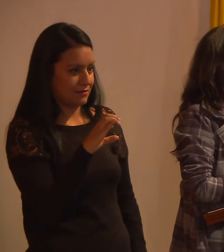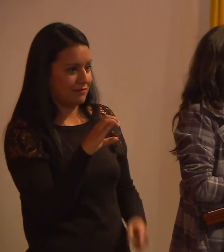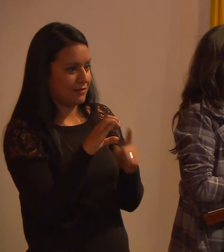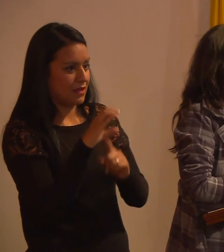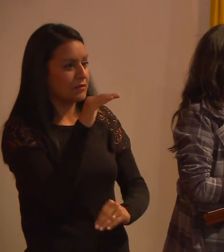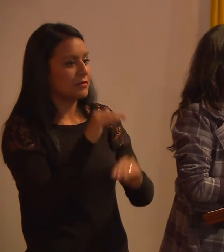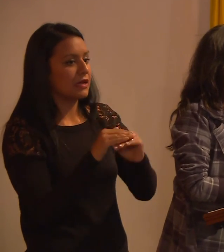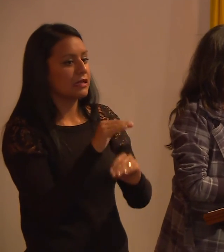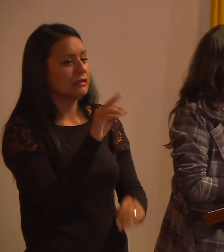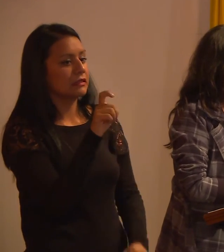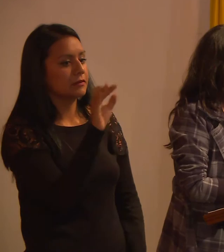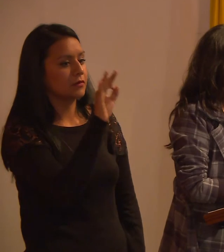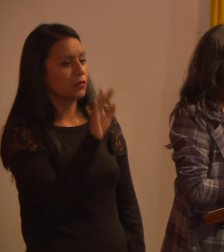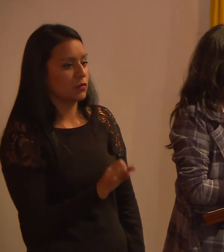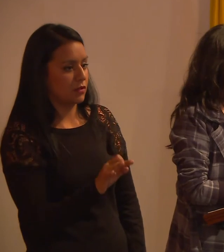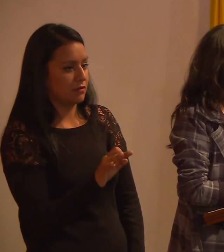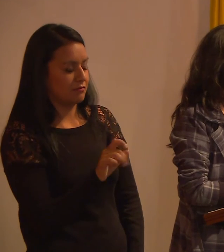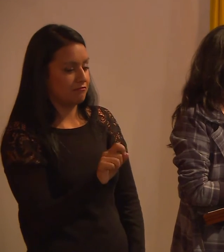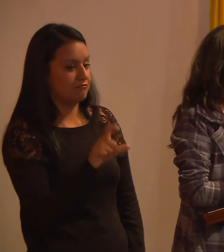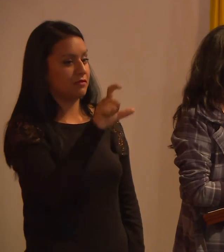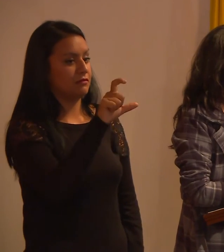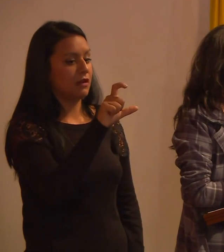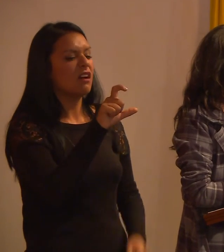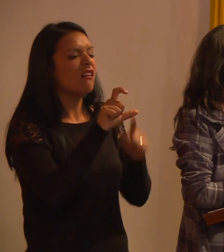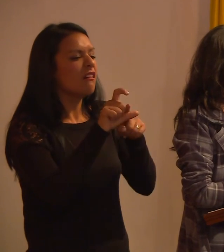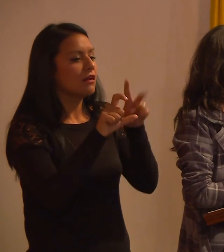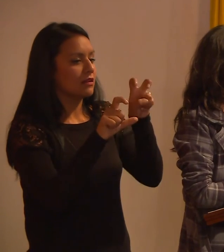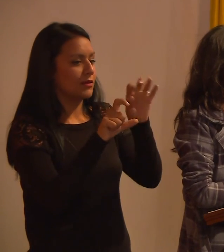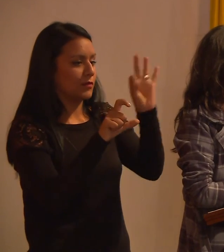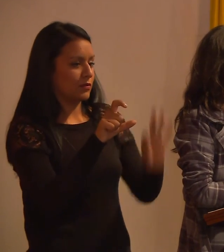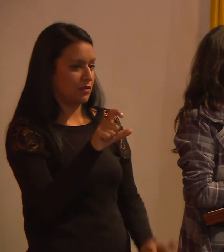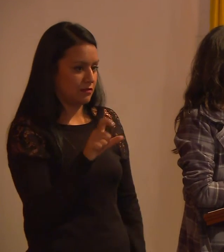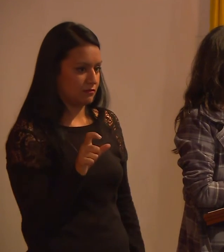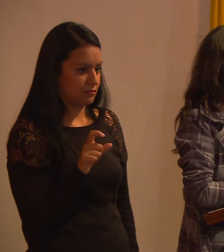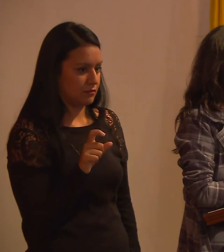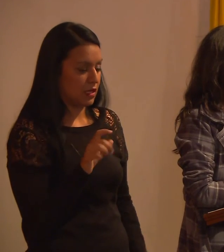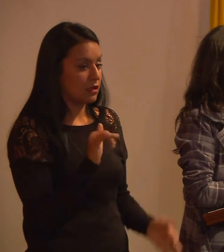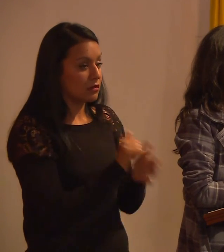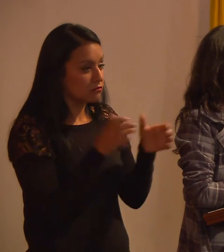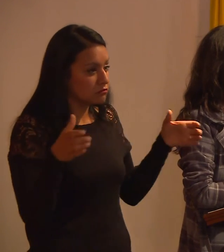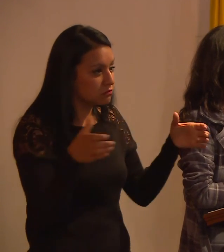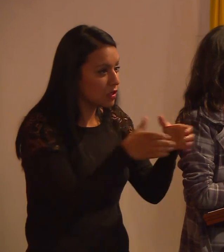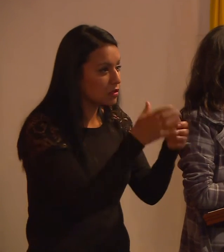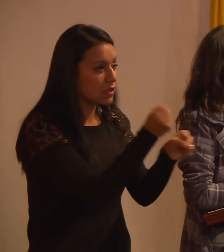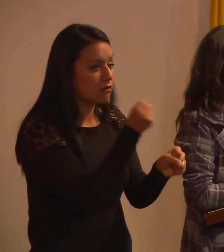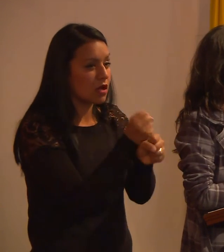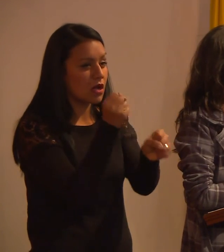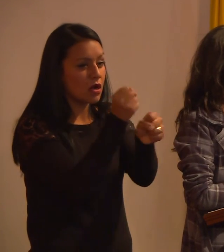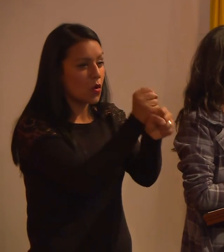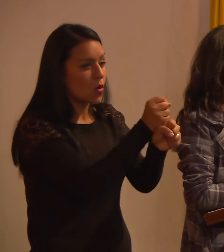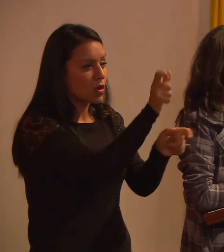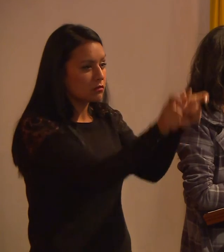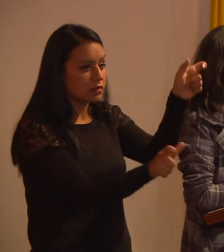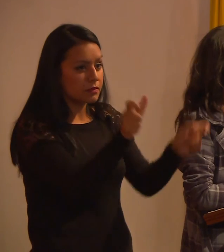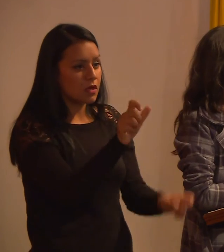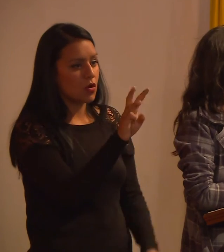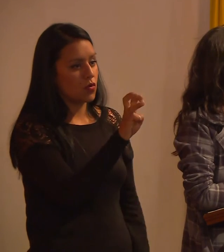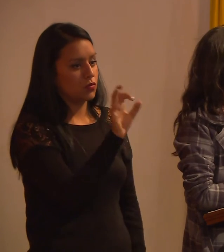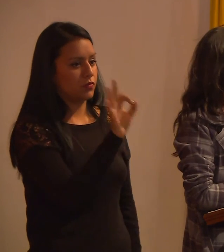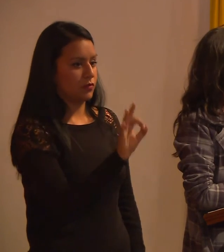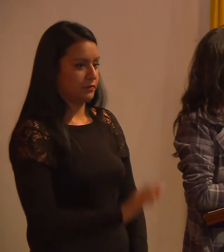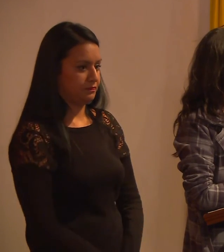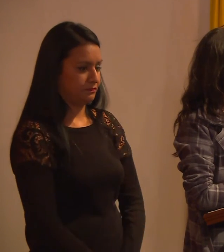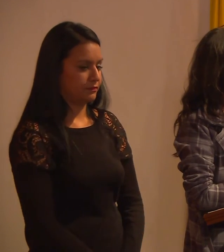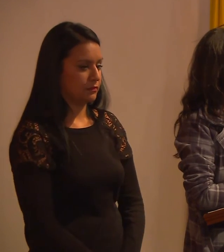a más del 6%, el aumento salarial fue del 7% y por convención colectiva nuestros trabajadores tienen un aumento de 8 puntos.